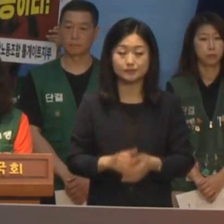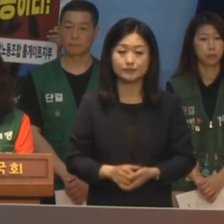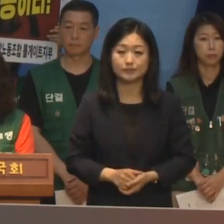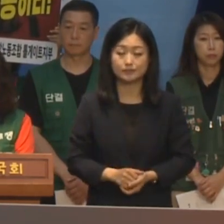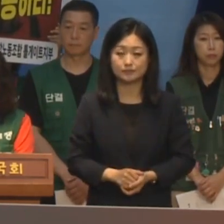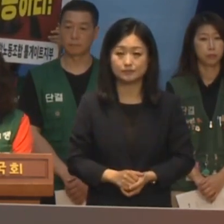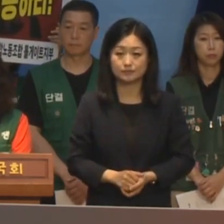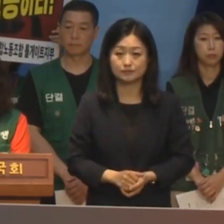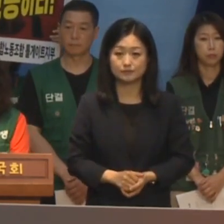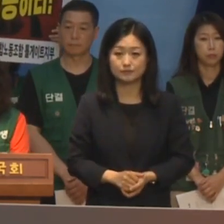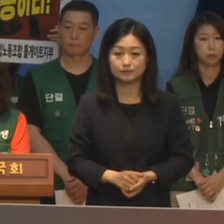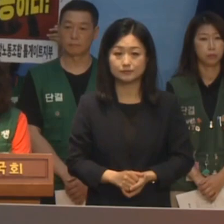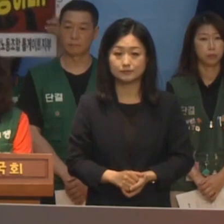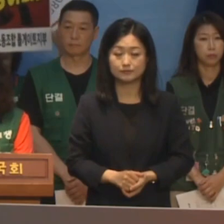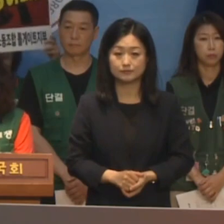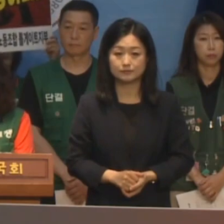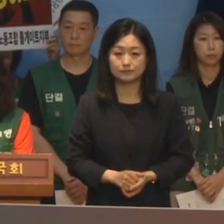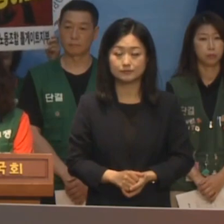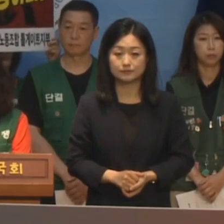겪어보았습니다.